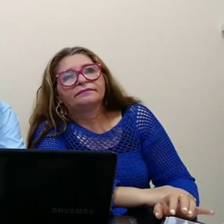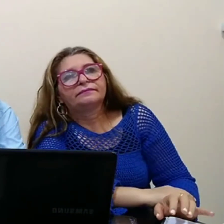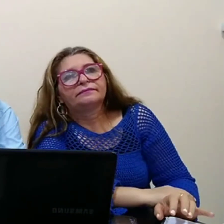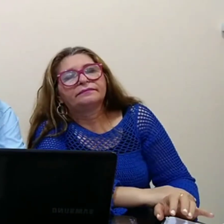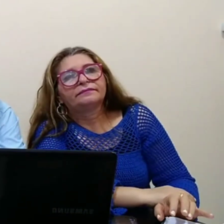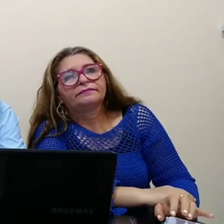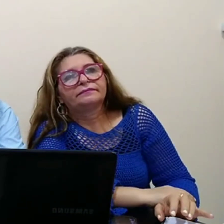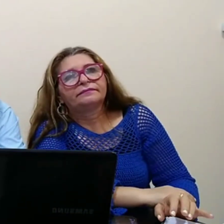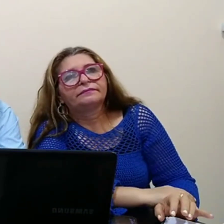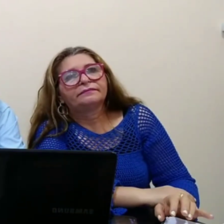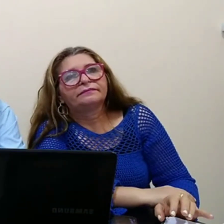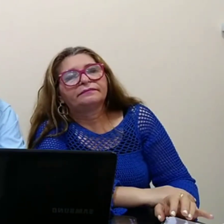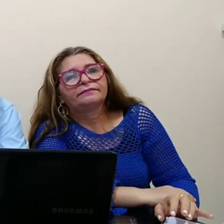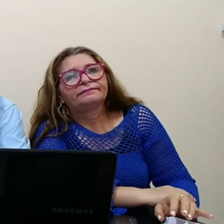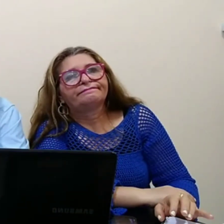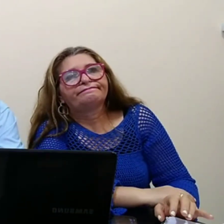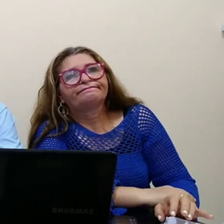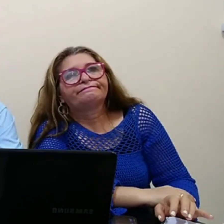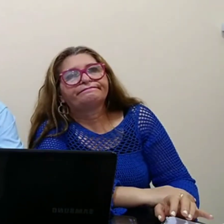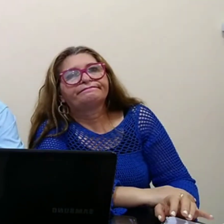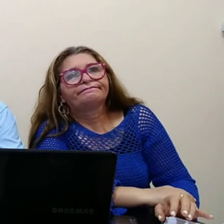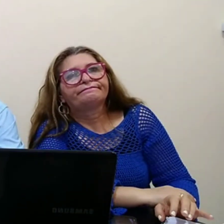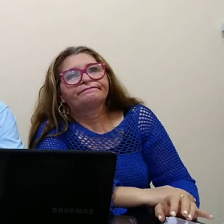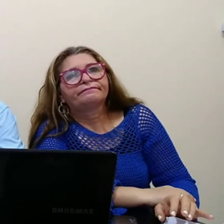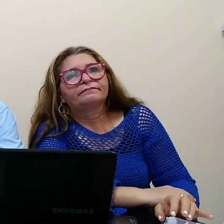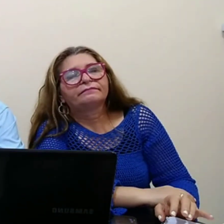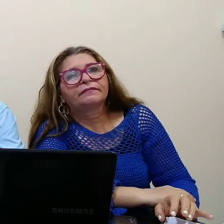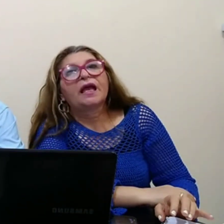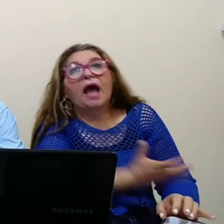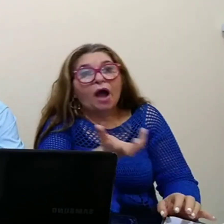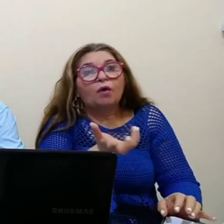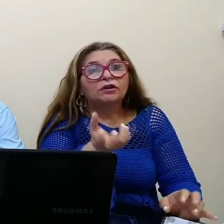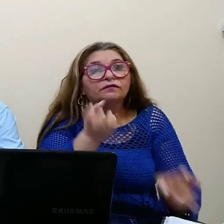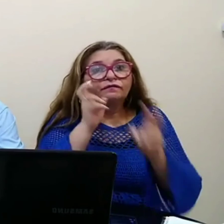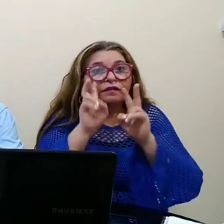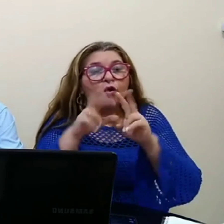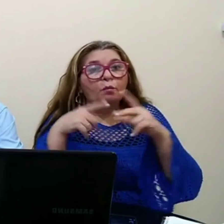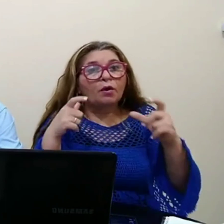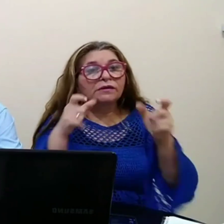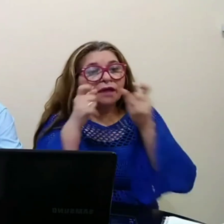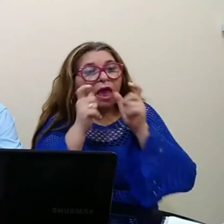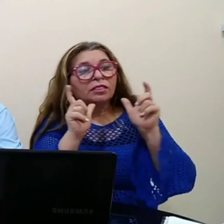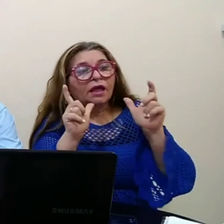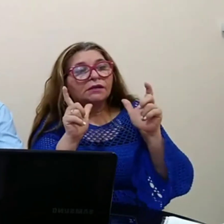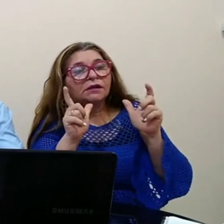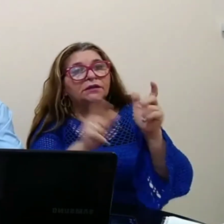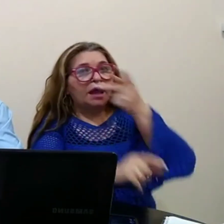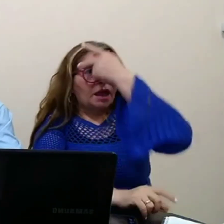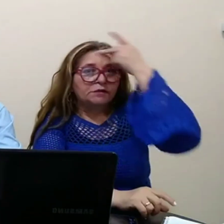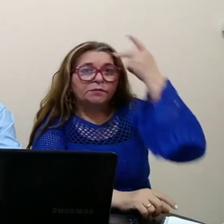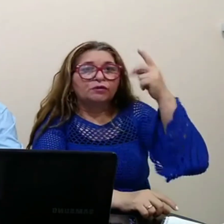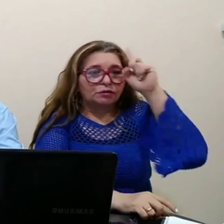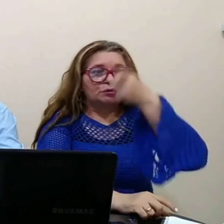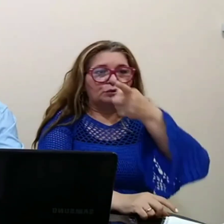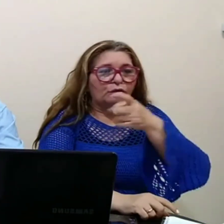É muito interessante isto aqui. Eles continuaram, verso